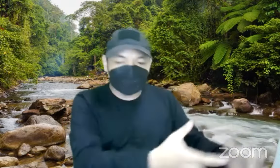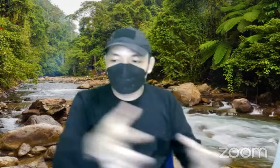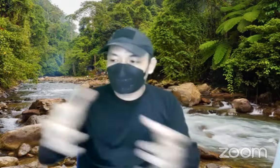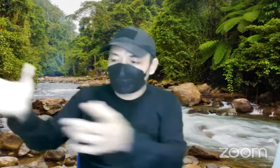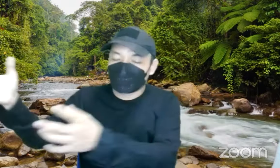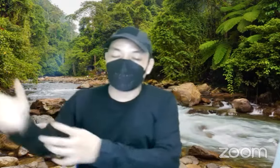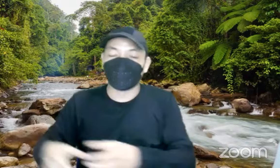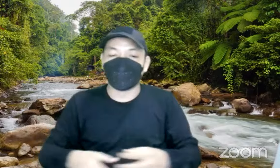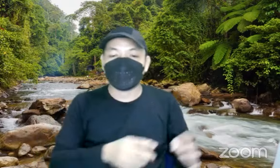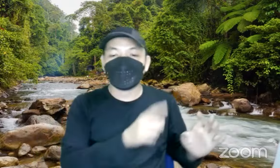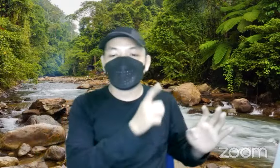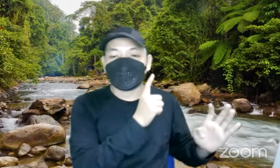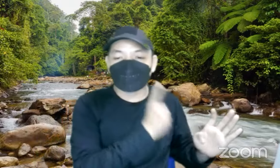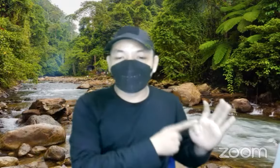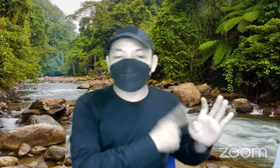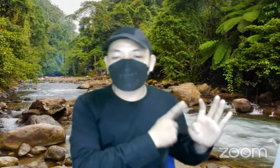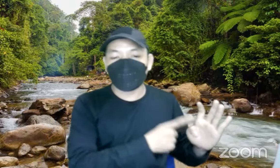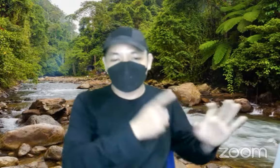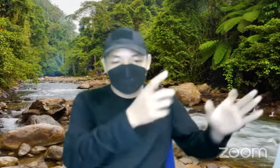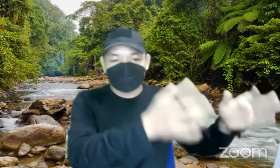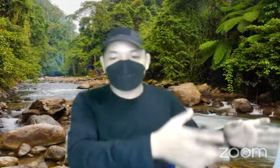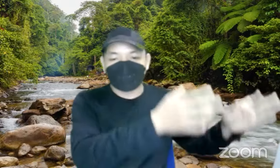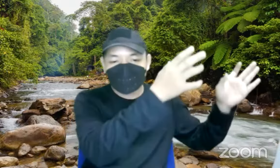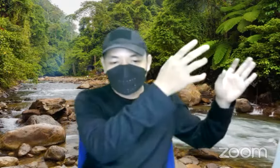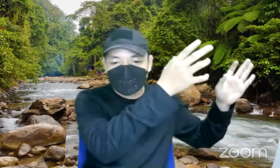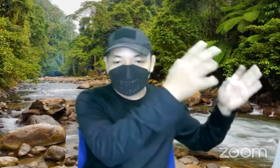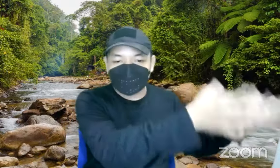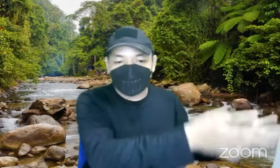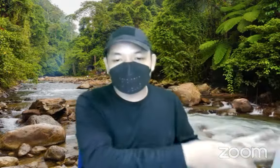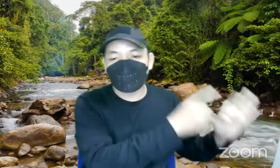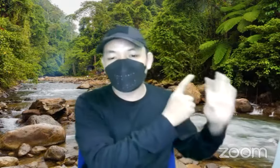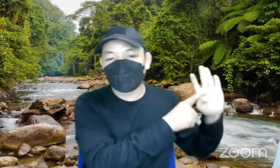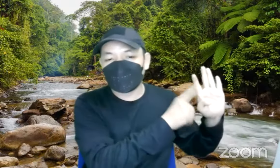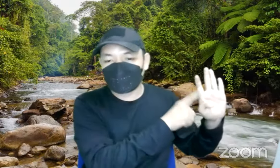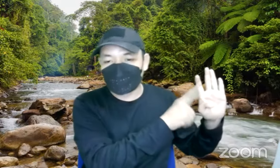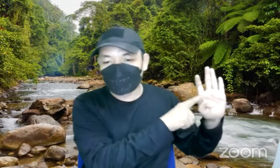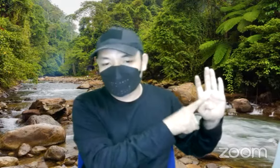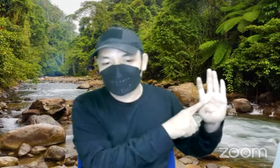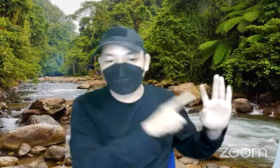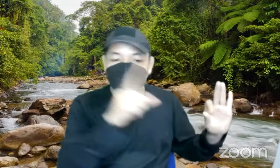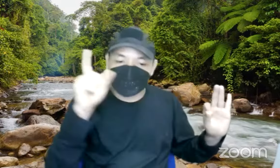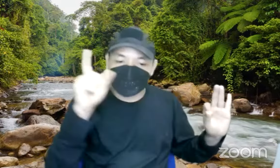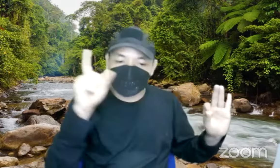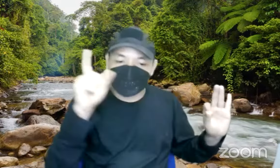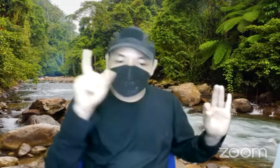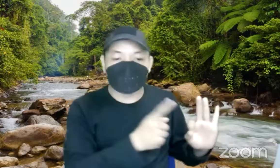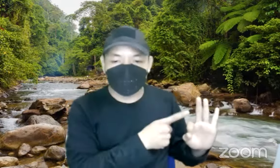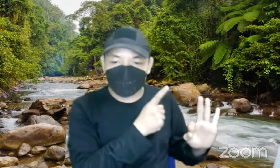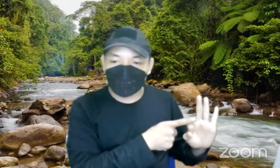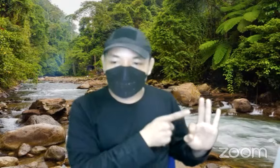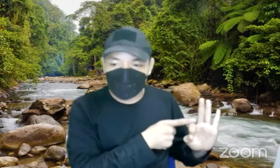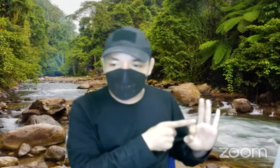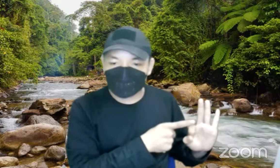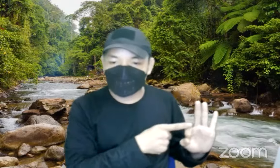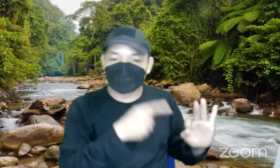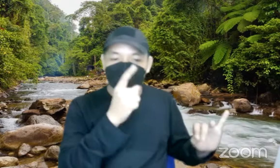မိတဲ့နေရာတိုင်းမှာတကွေးမို့တကွေးတော့ဘယ်နိုင်ငံကအပုတ်ပေးနေတယ်ရောင်းနေတယ်ဆိုတာမကြခင်မှာထွက်ပေါ်လာလိမ့်မယ်နော်